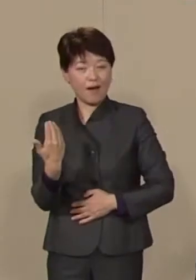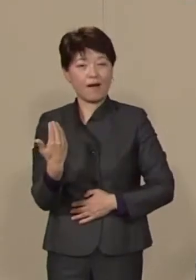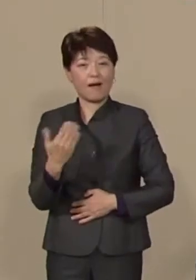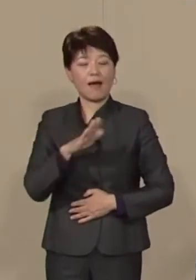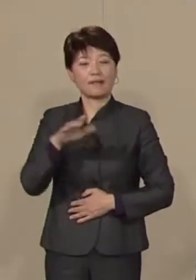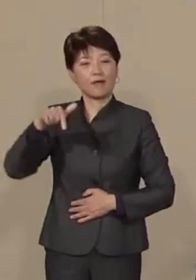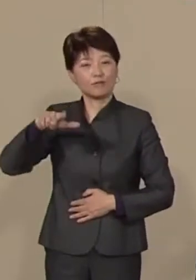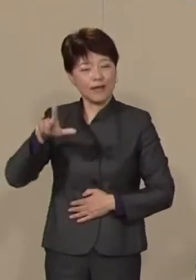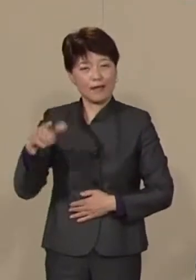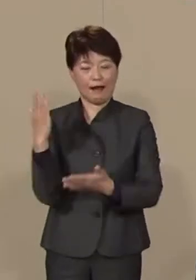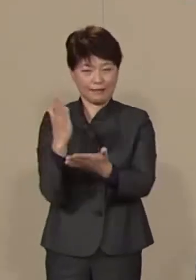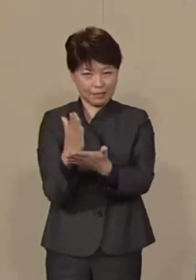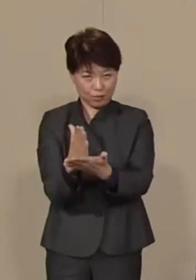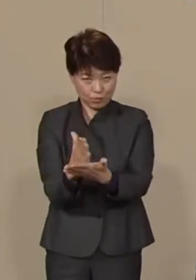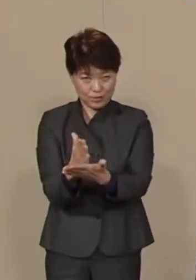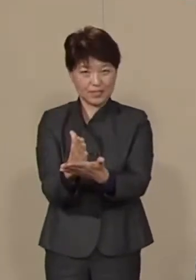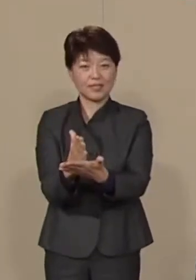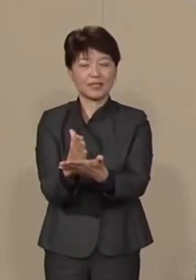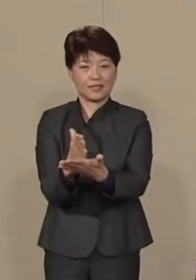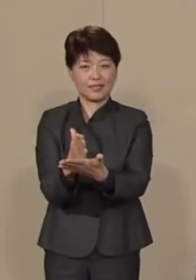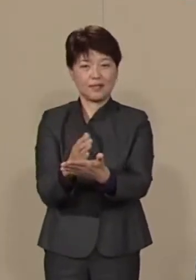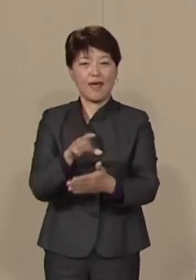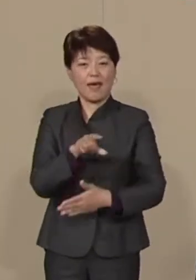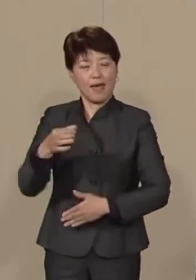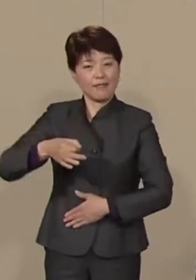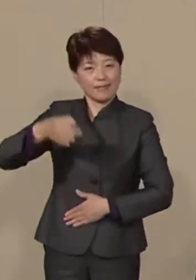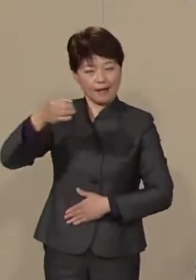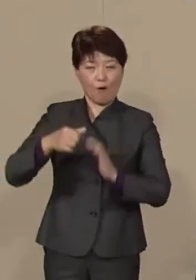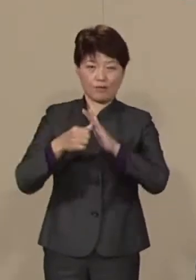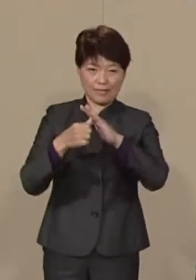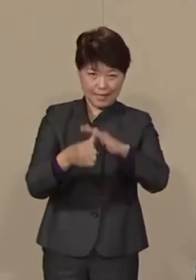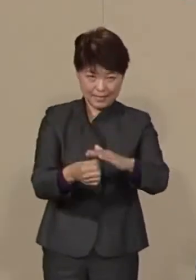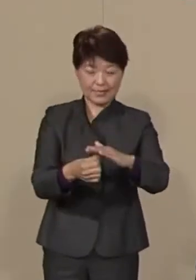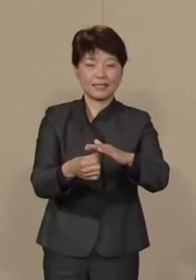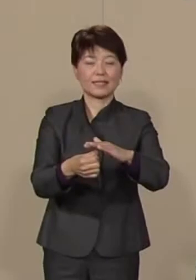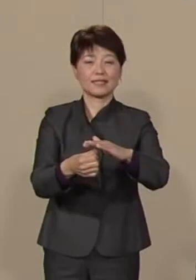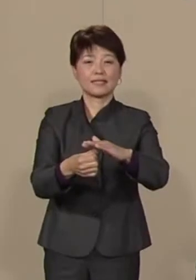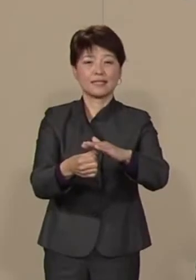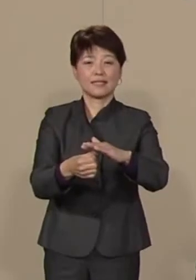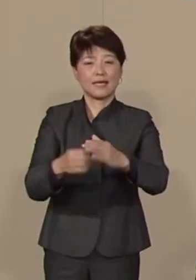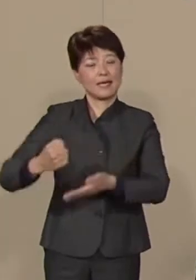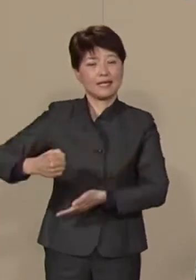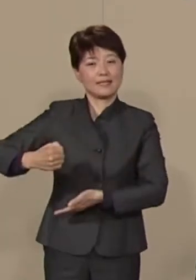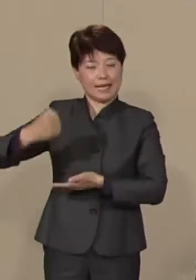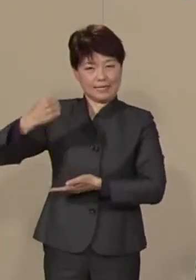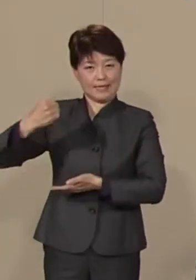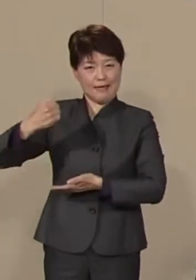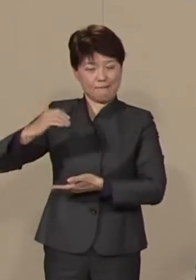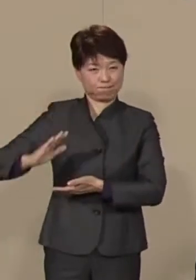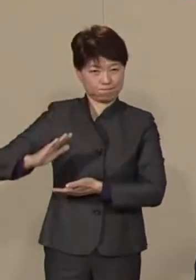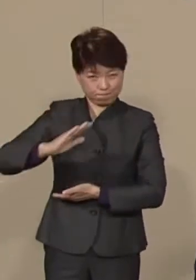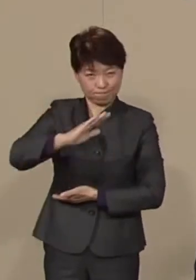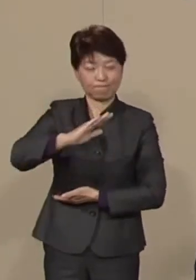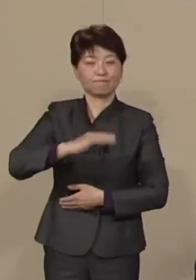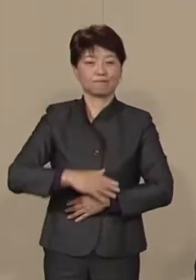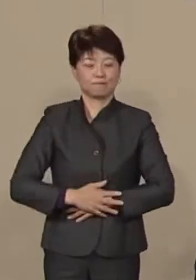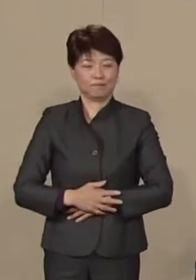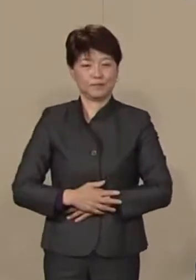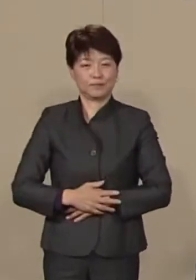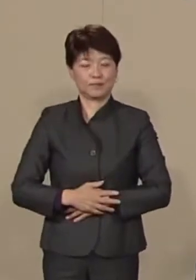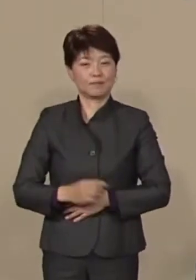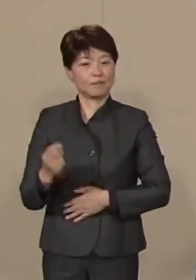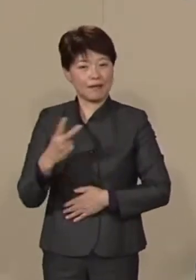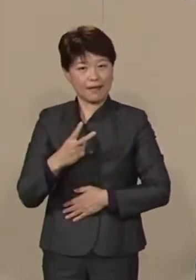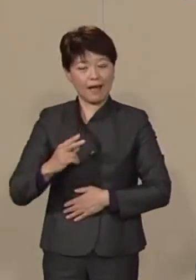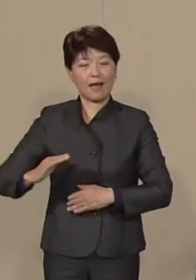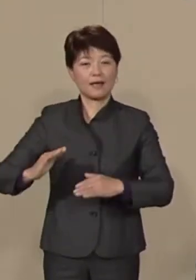脱却をしそして円高を是正し財政も行いそしてさらにはですね成長戦略